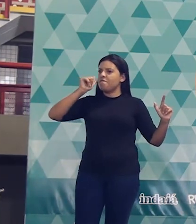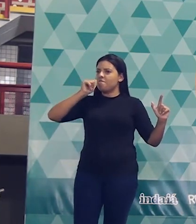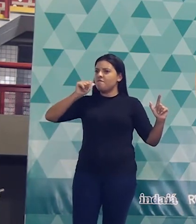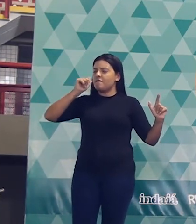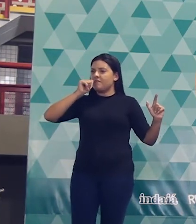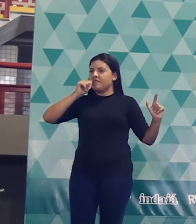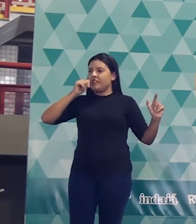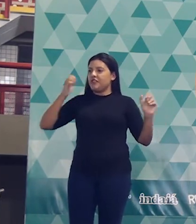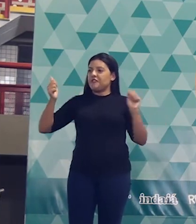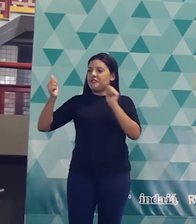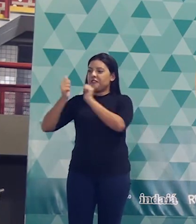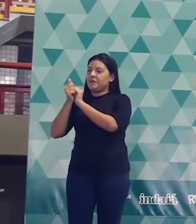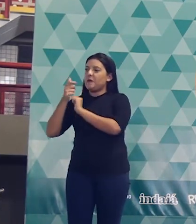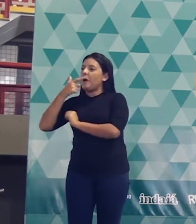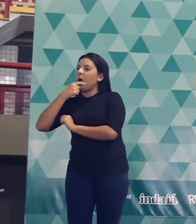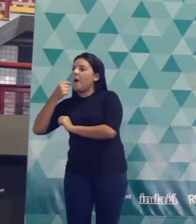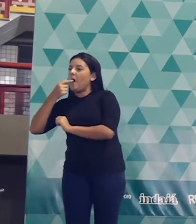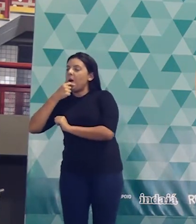traste, né?